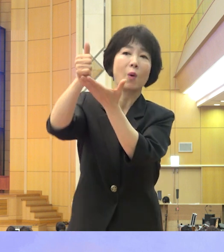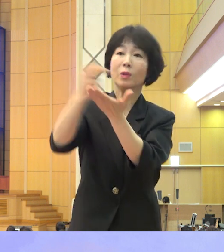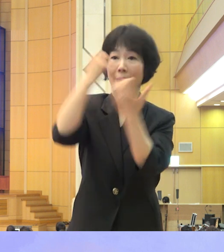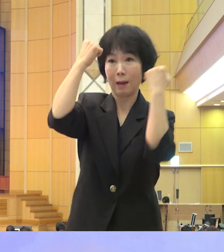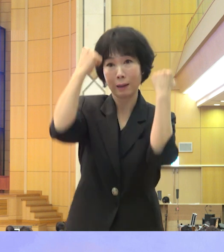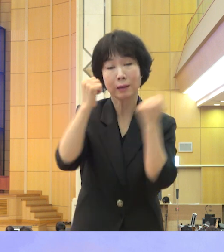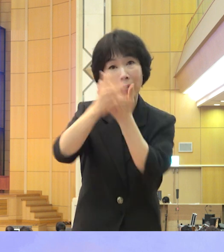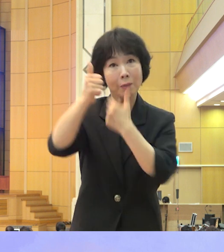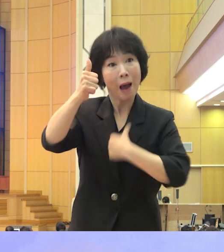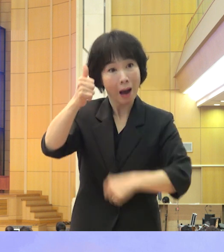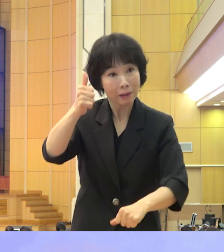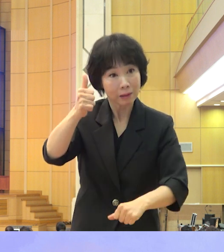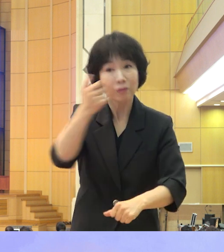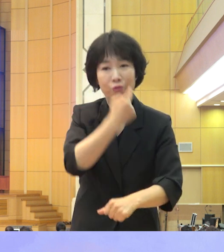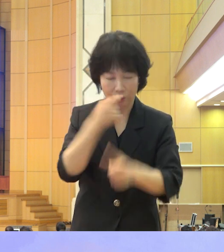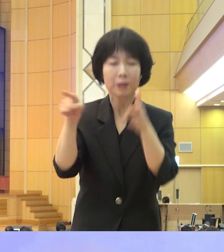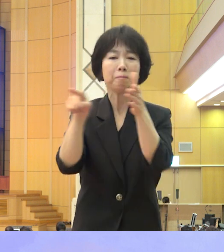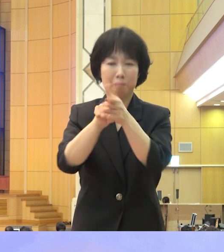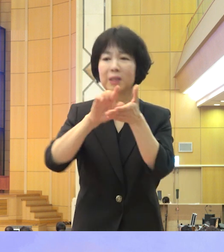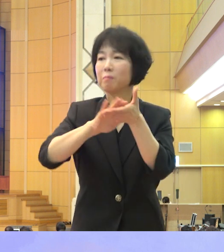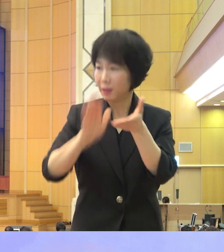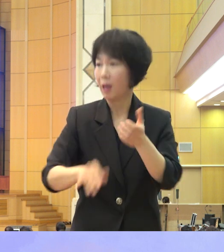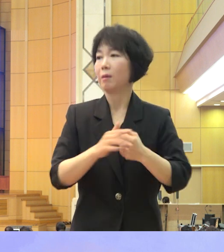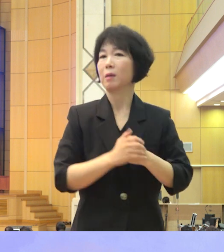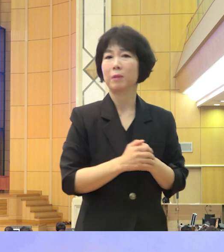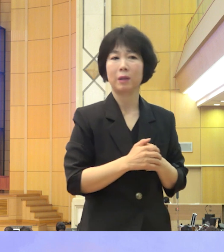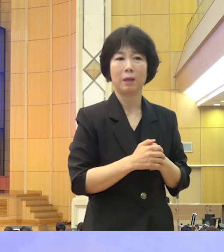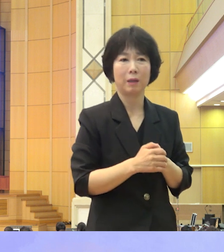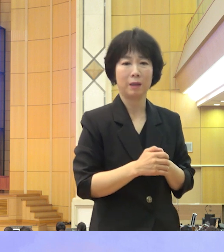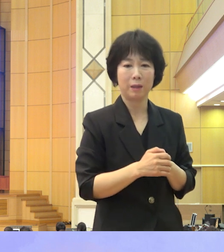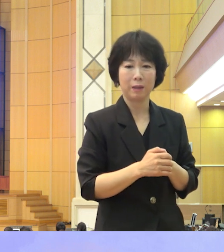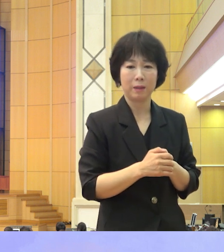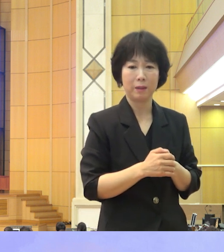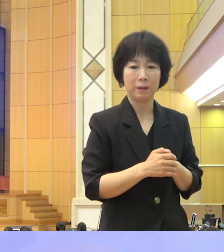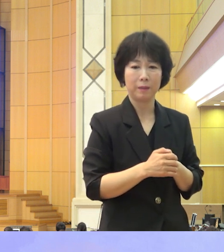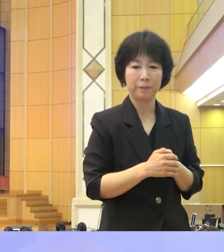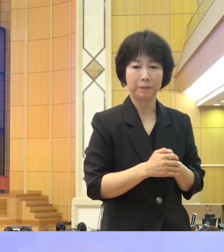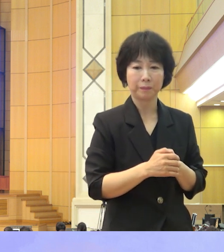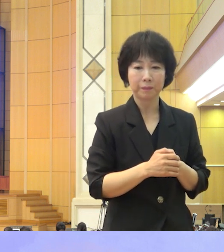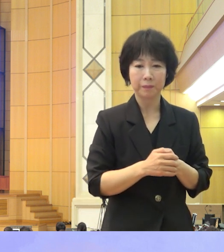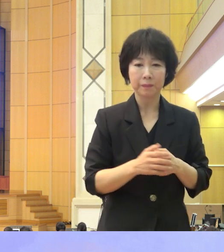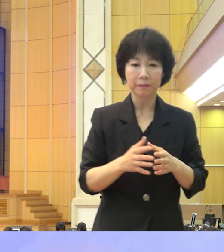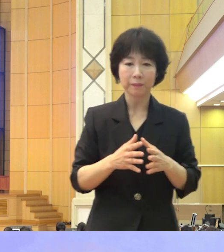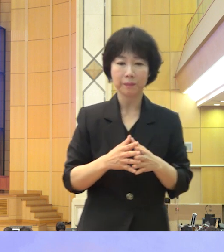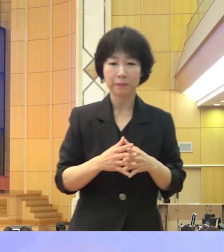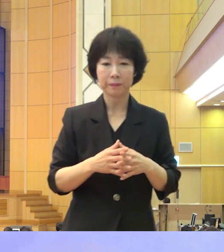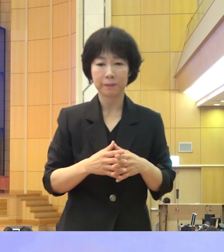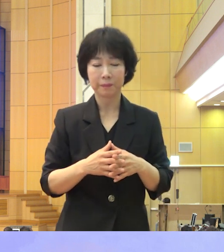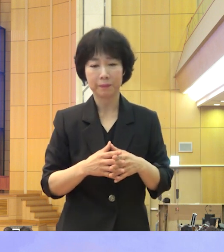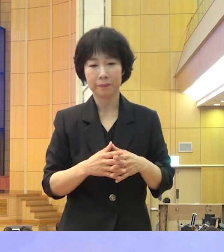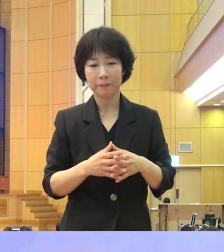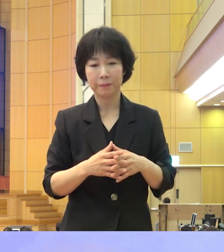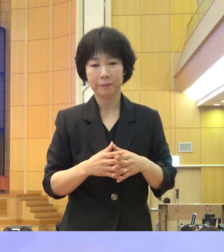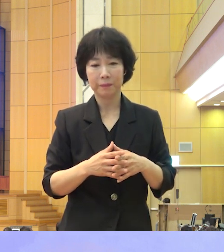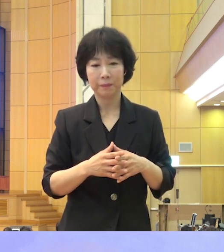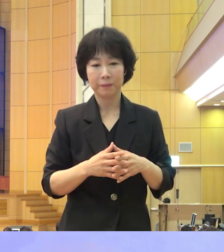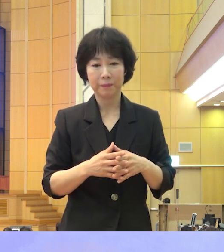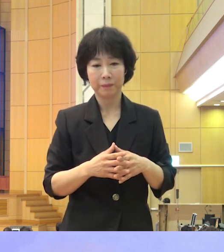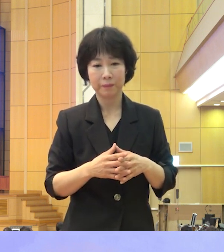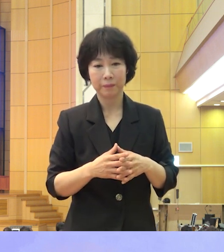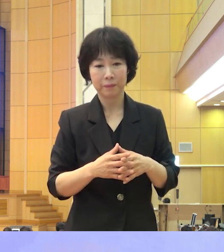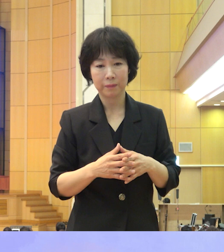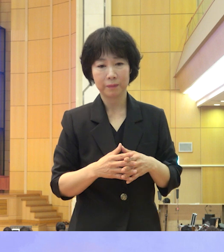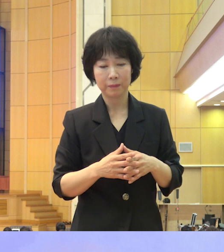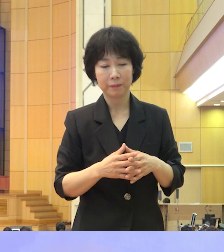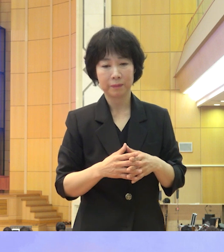나사로, 누이, 마르다가 예수님께 이렇게 시인했습니다. 예수님은